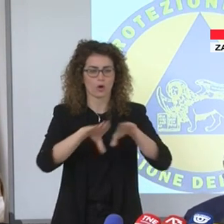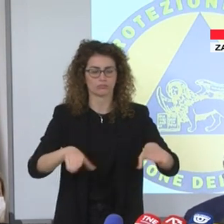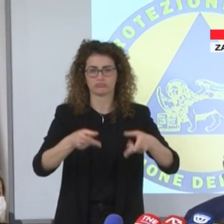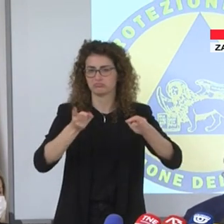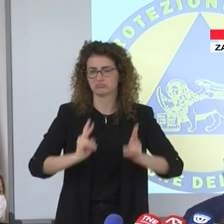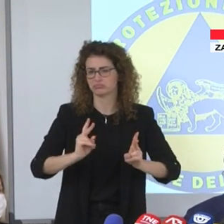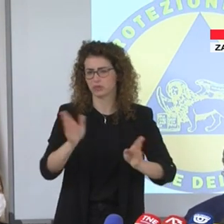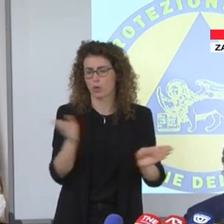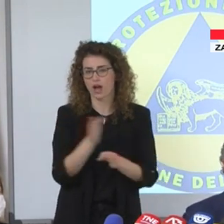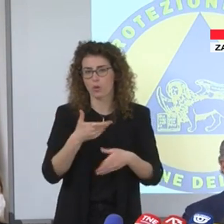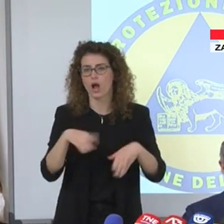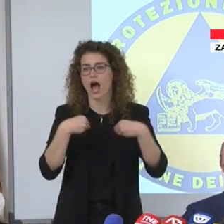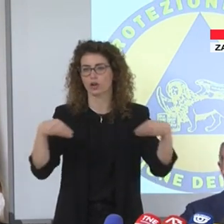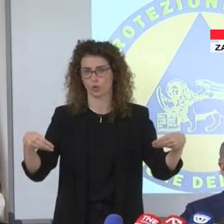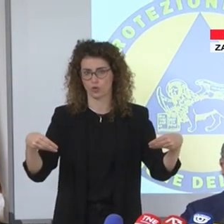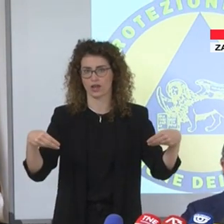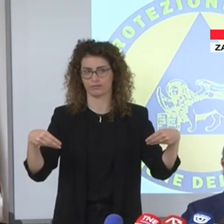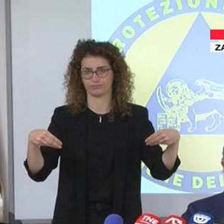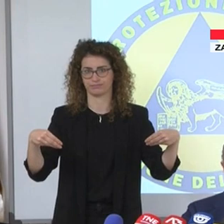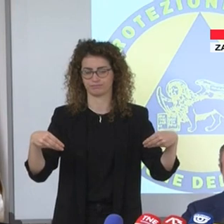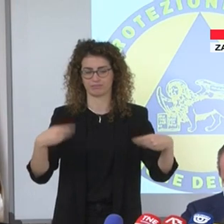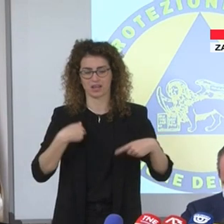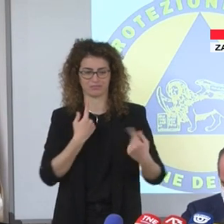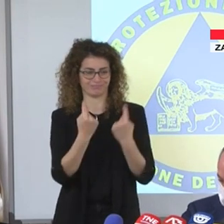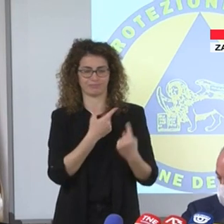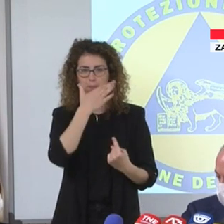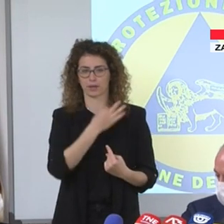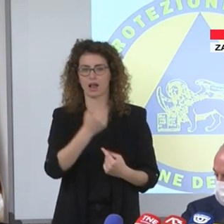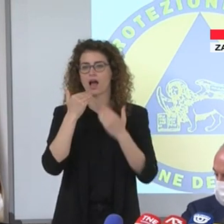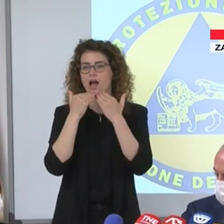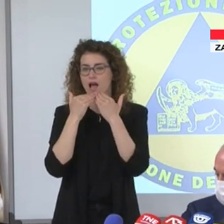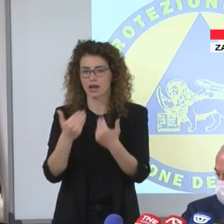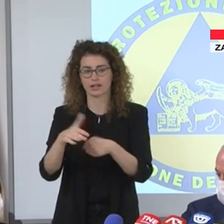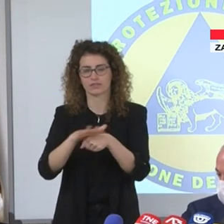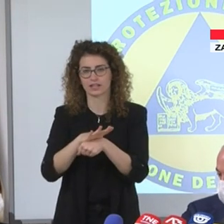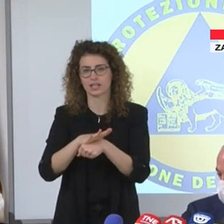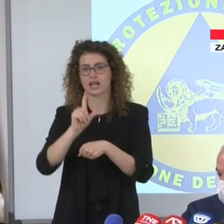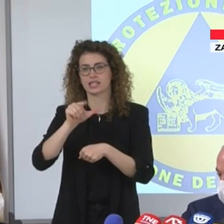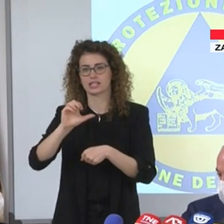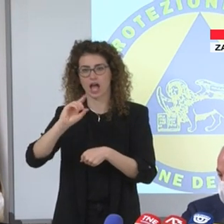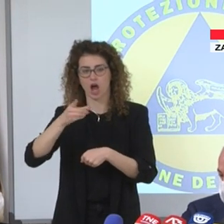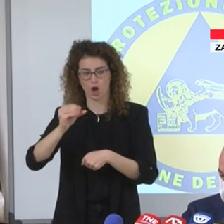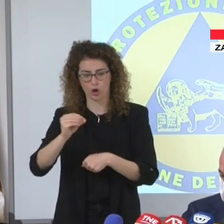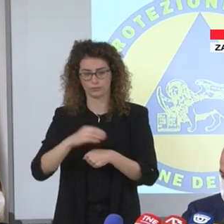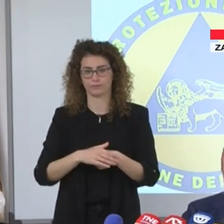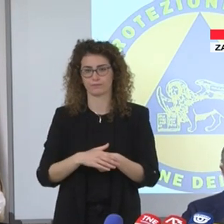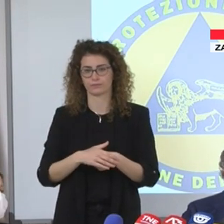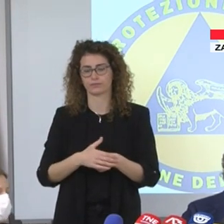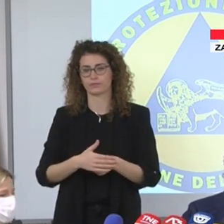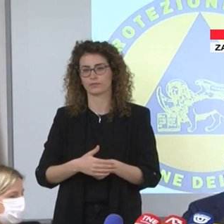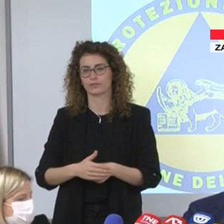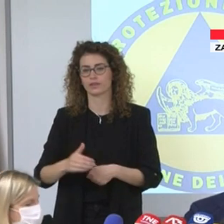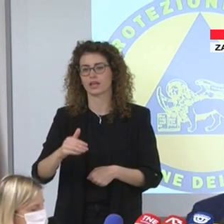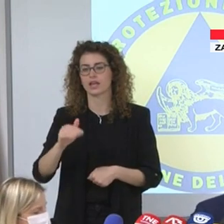comprese, tutte in cartone, quindi anche una bella realtà. Quindi grazie ancora alla famiglia Zago e al signor Bruno